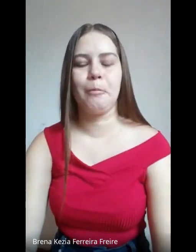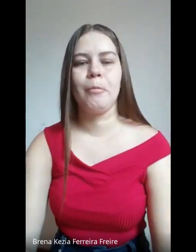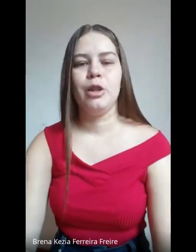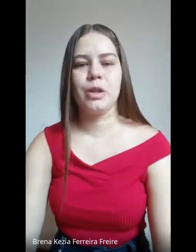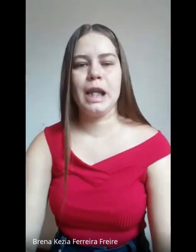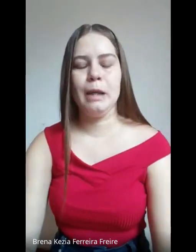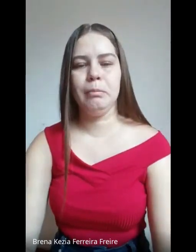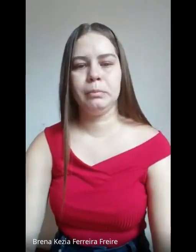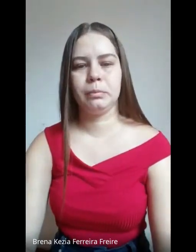José?